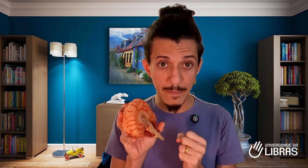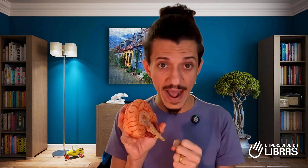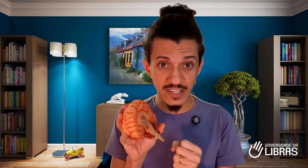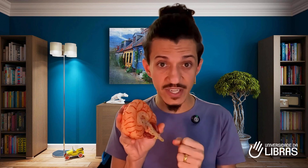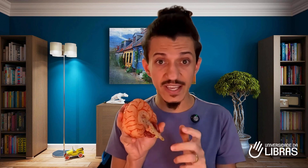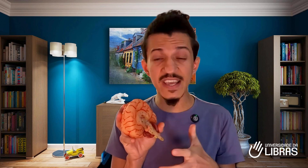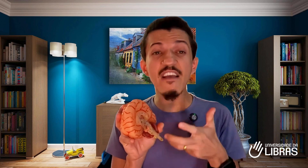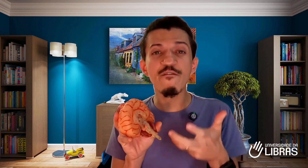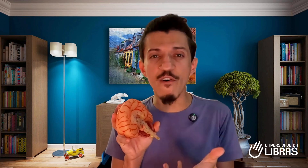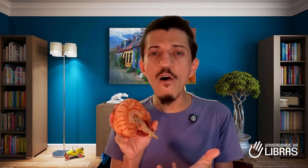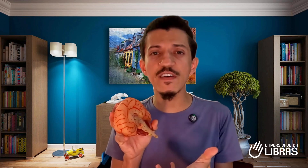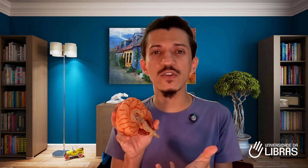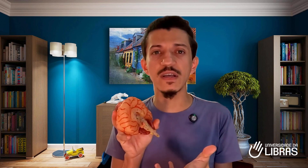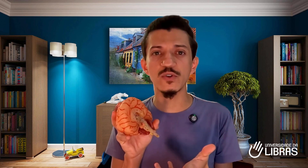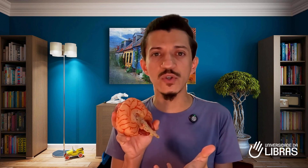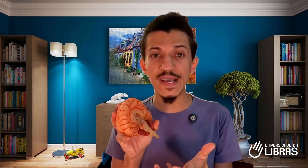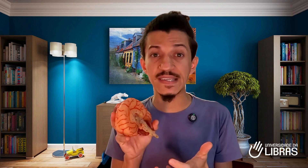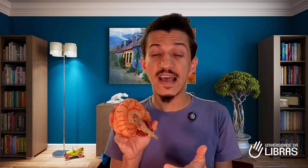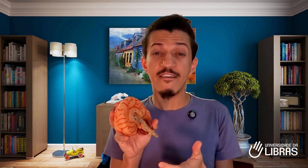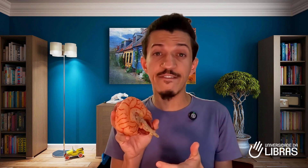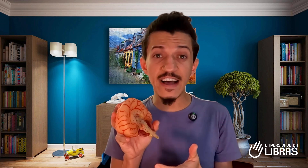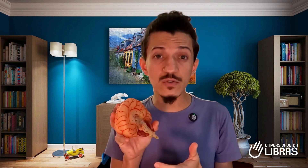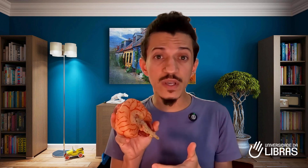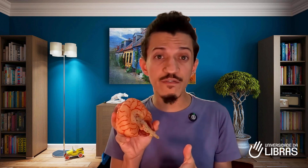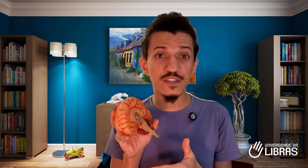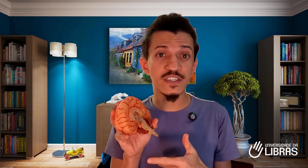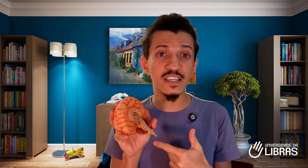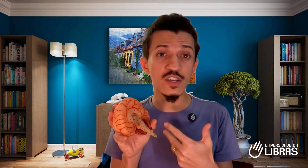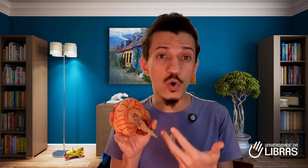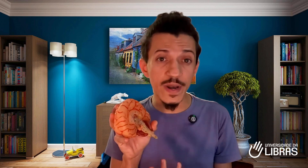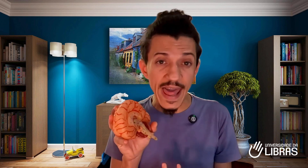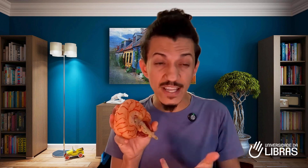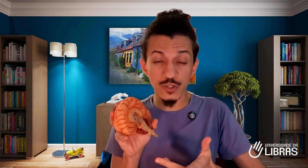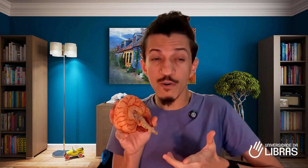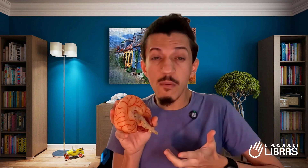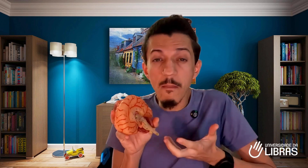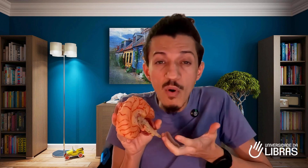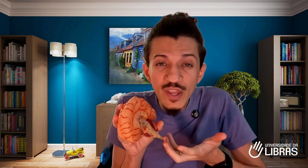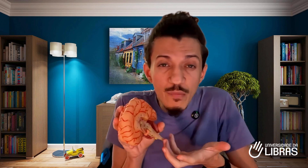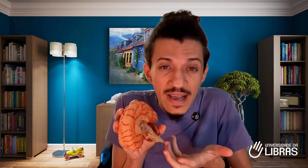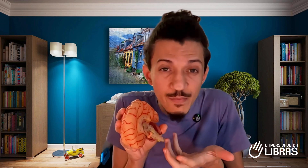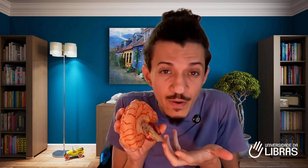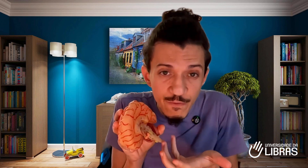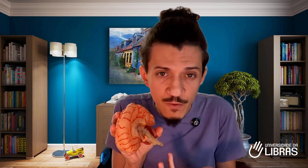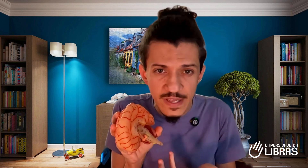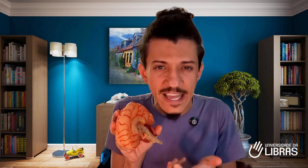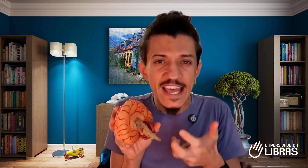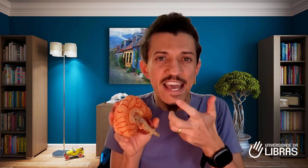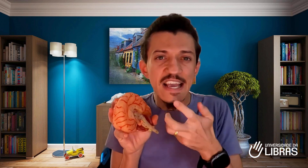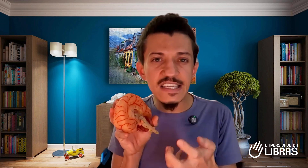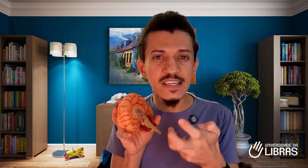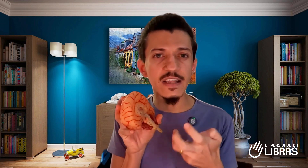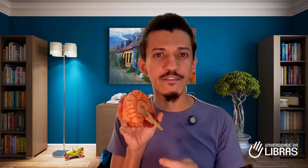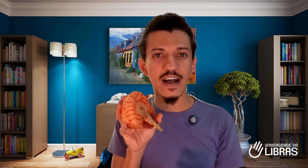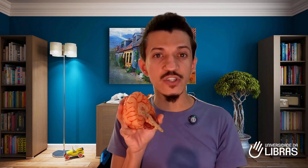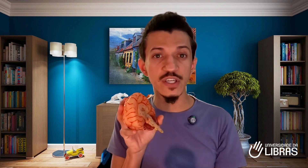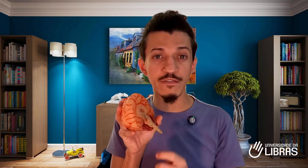prática, que envolve as suas emoções, faz com que você se conecte de forma muito mais profunda e significativa com